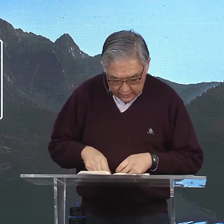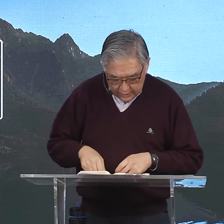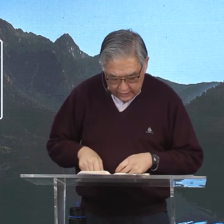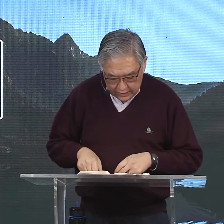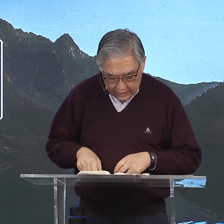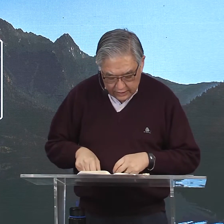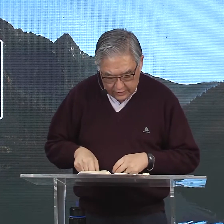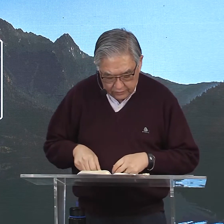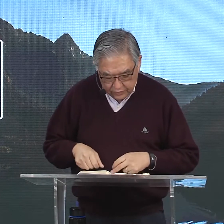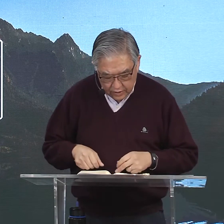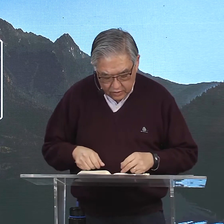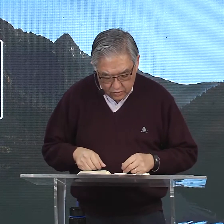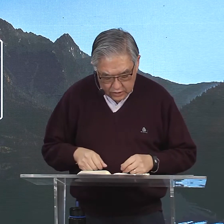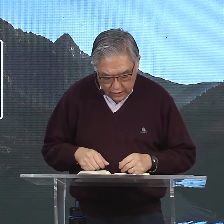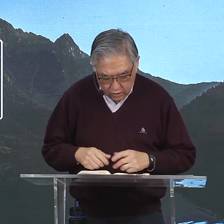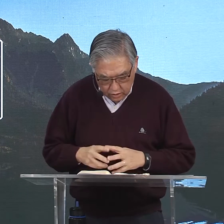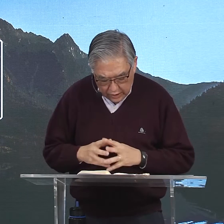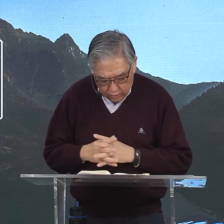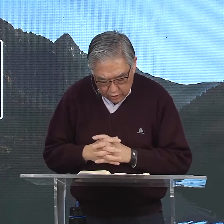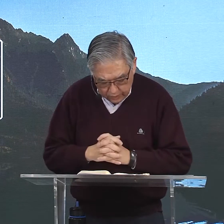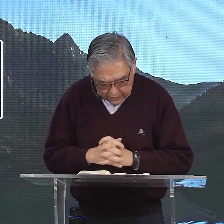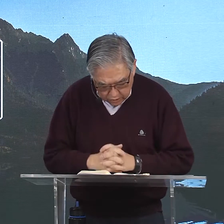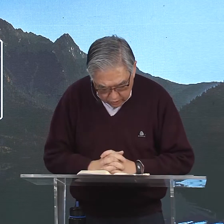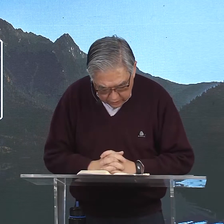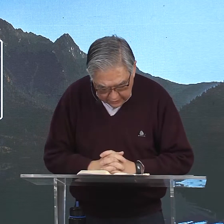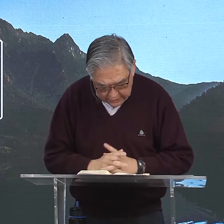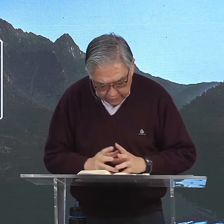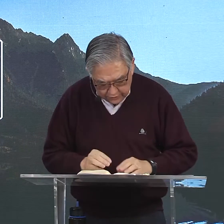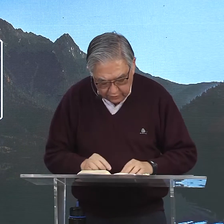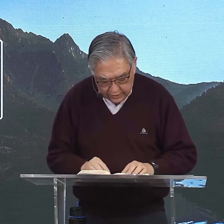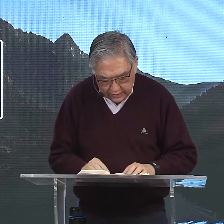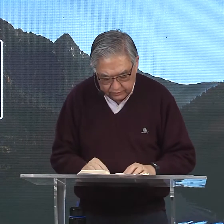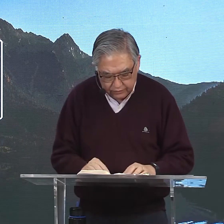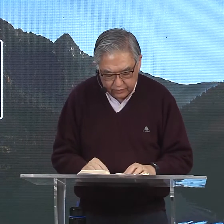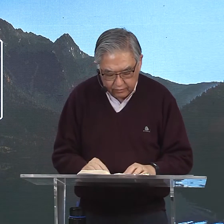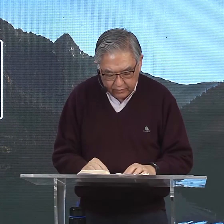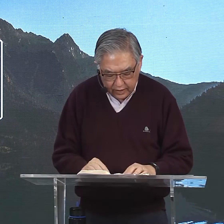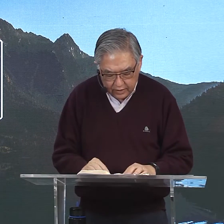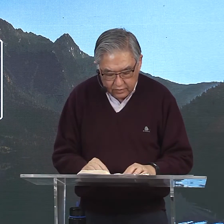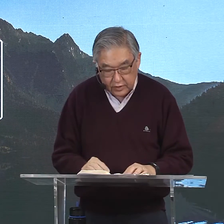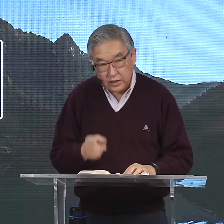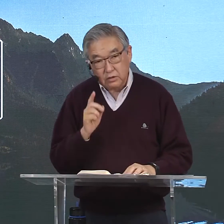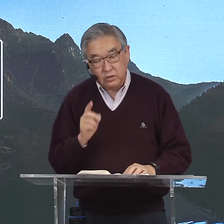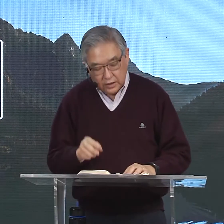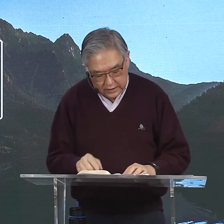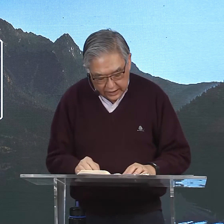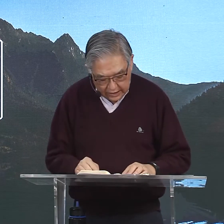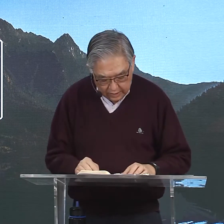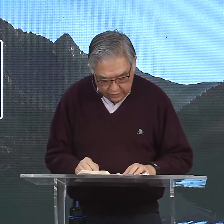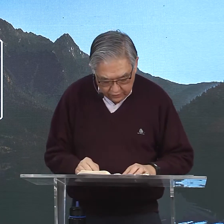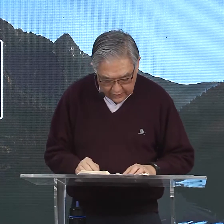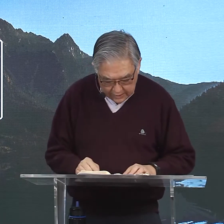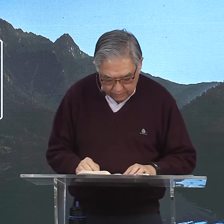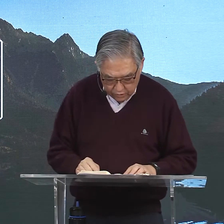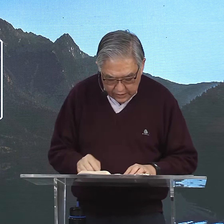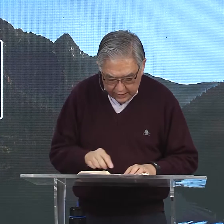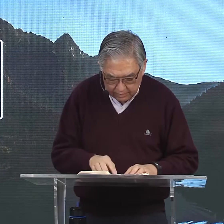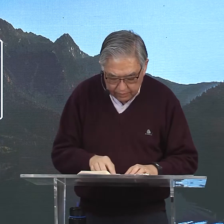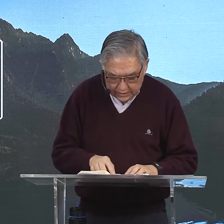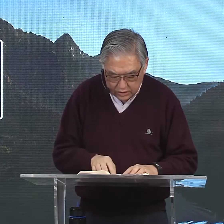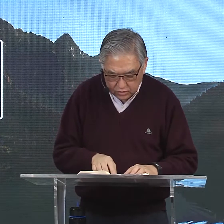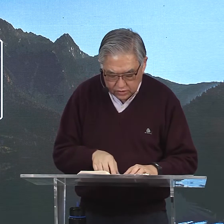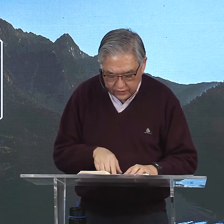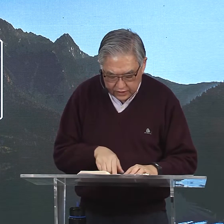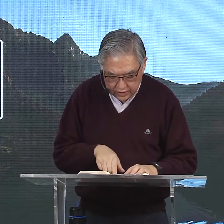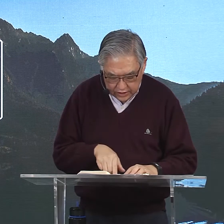23 só a o senhor é o meu pastor nada me faltará versículo 2 ele me faz repousar